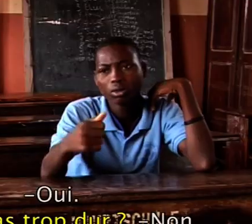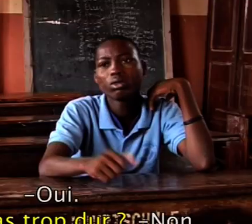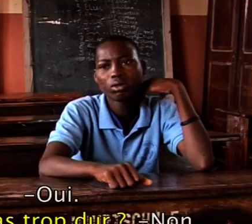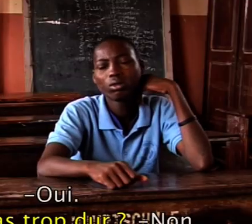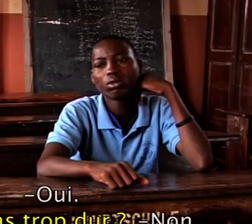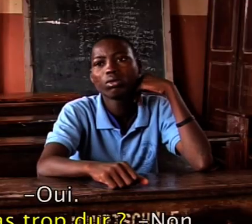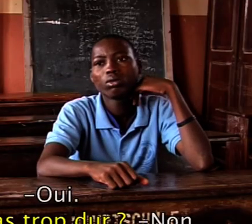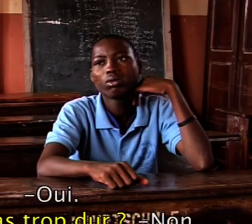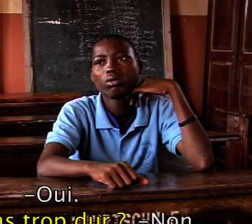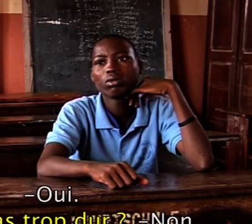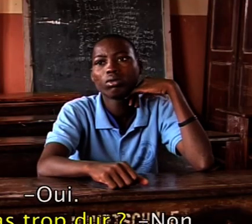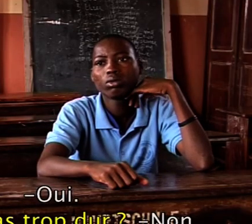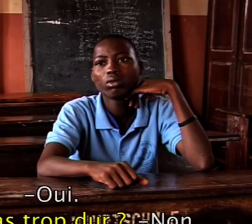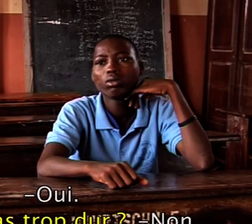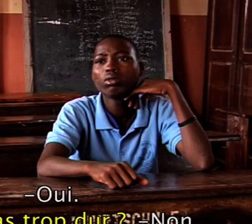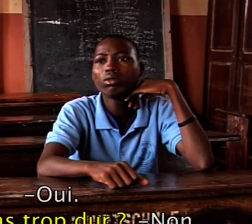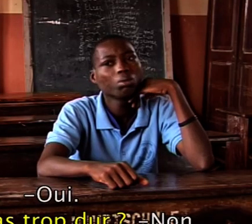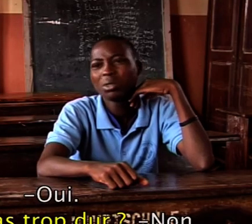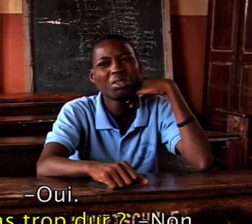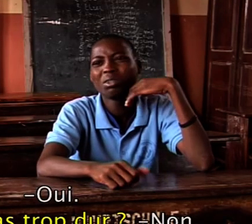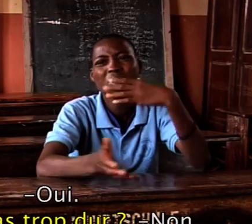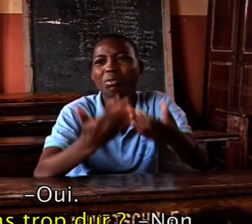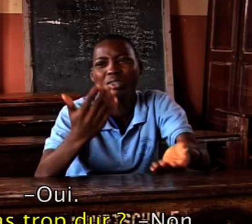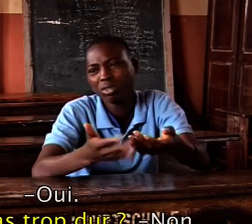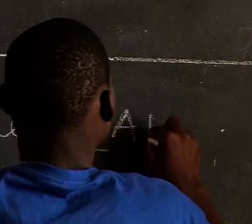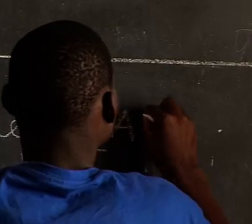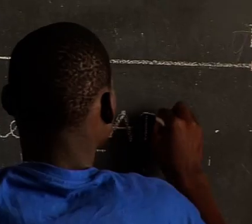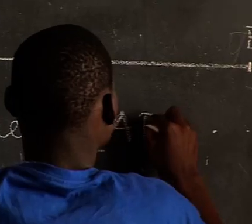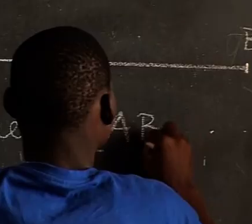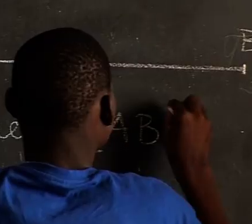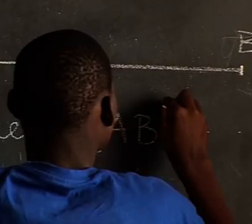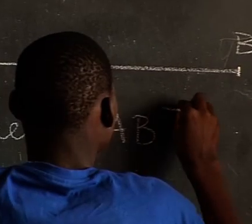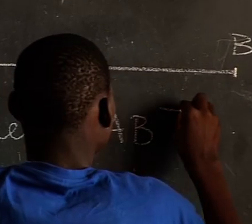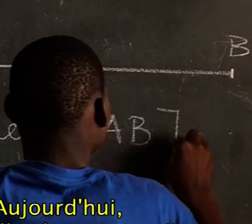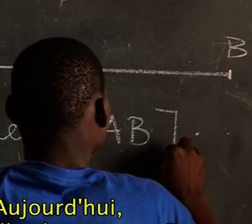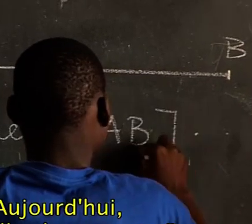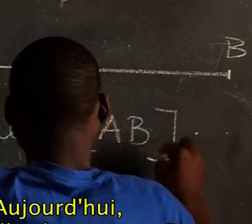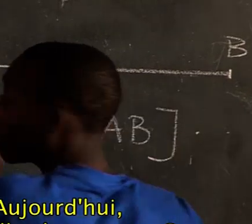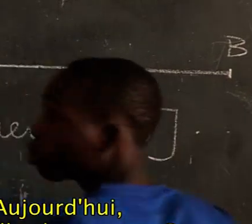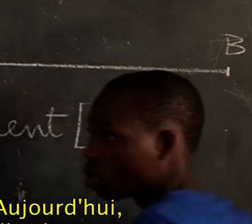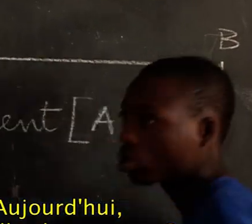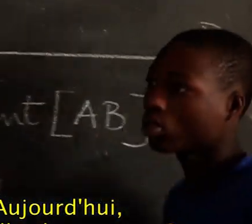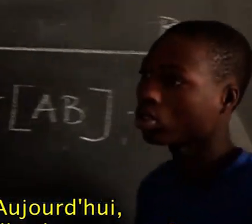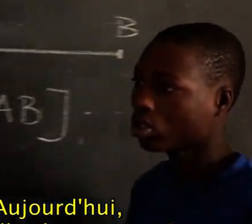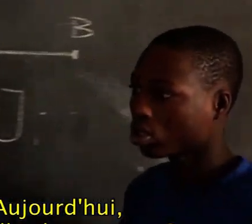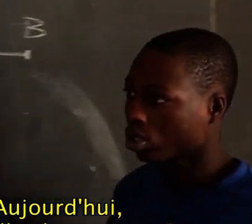Oui. C'était pas trop difficile? Non, c'était facile. Aujourd'hui, en quelle classe es-tu?